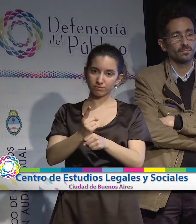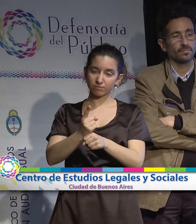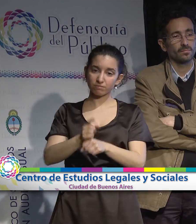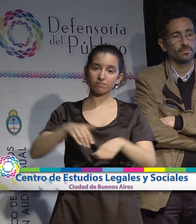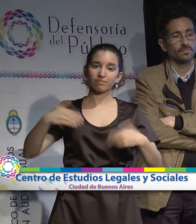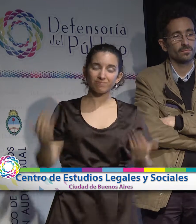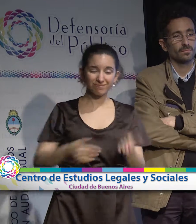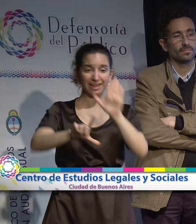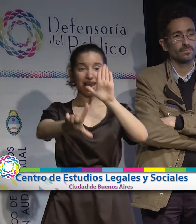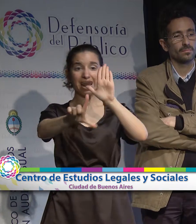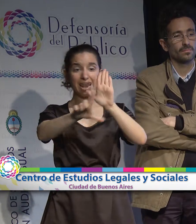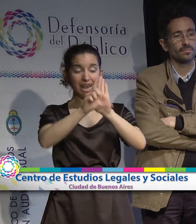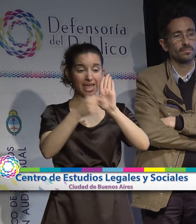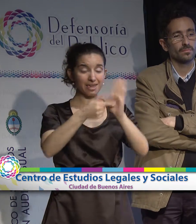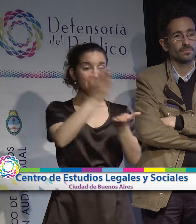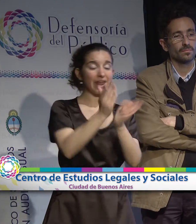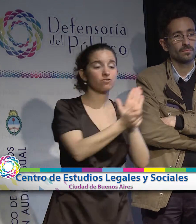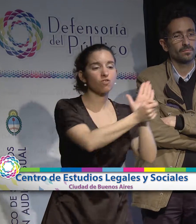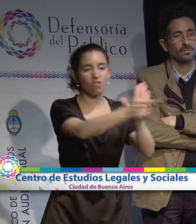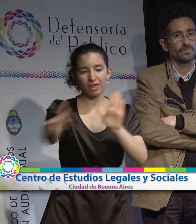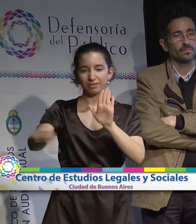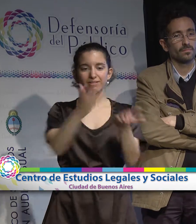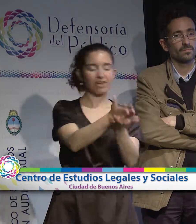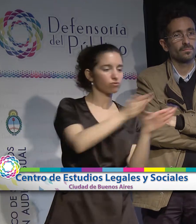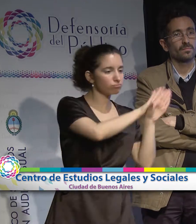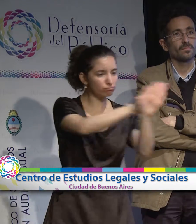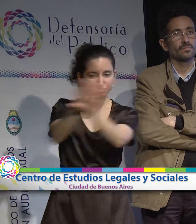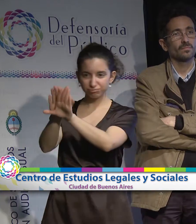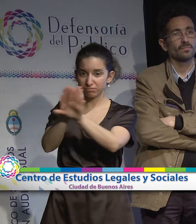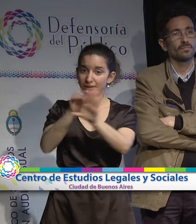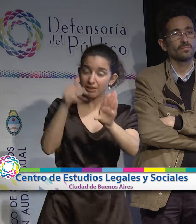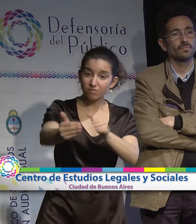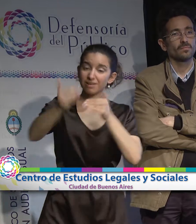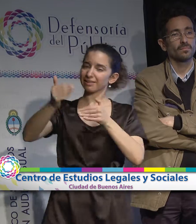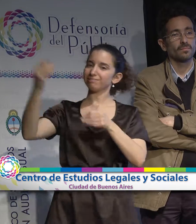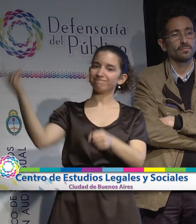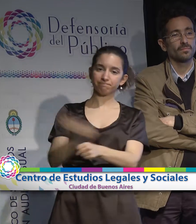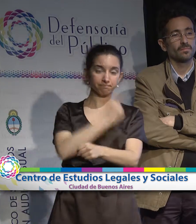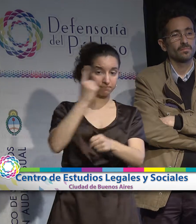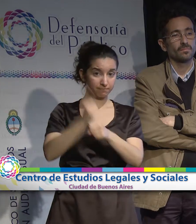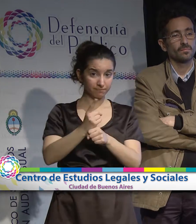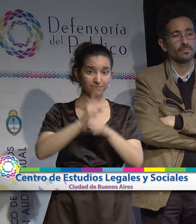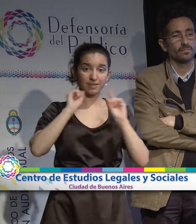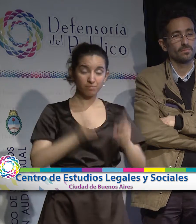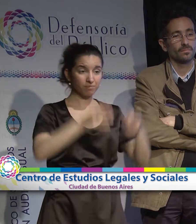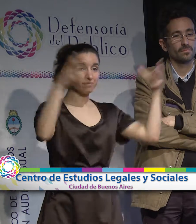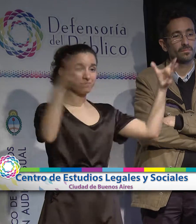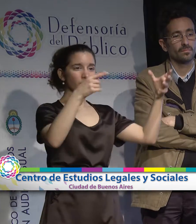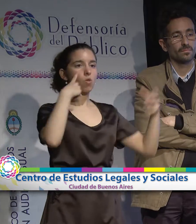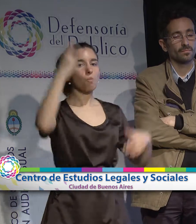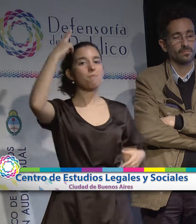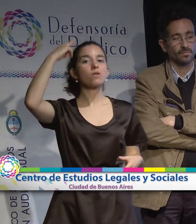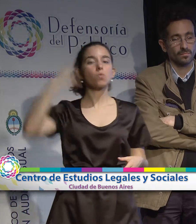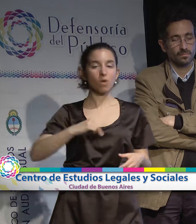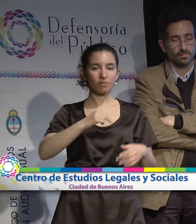reconocimiento y la garantía de derechos que la antigua ley reconocía. También recordemos que la Comisión Interamericana de Derechos Humanos en 2009, cuando se sancionó